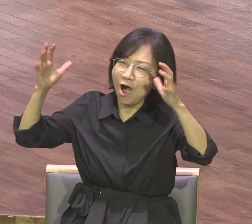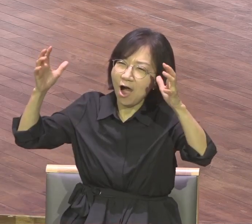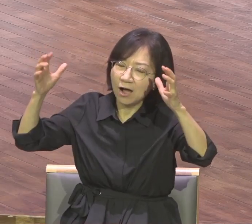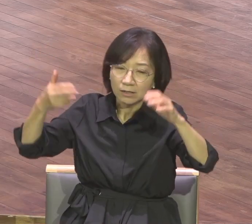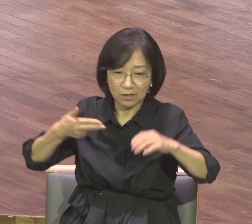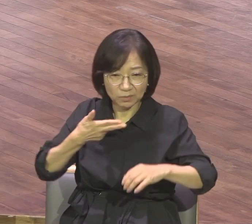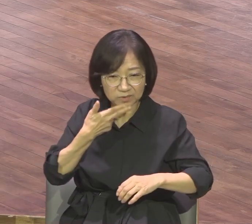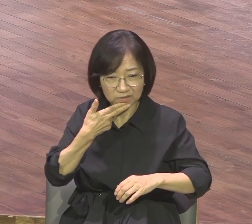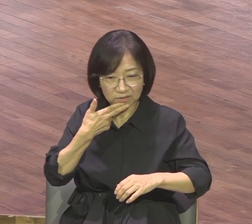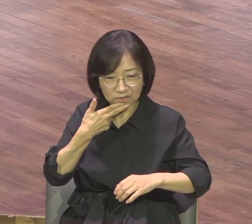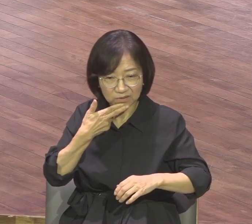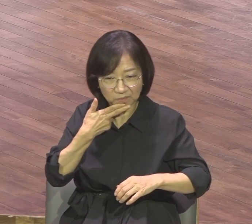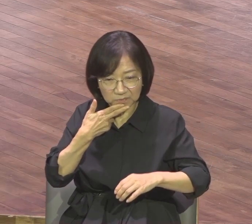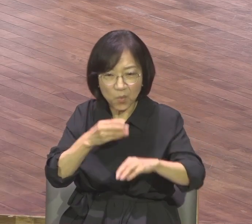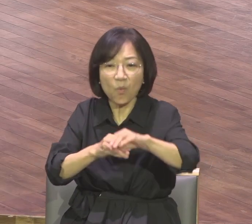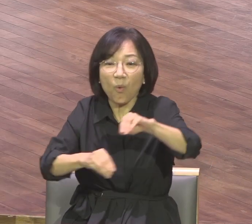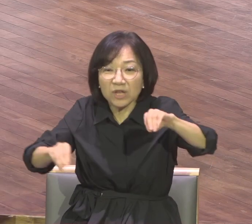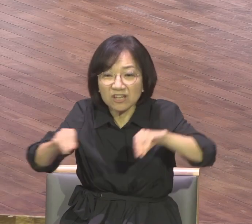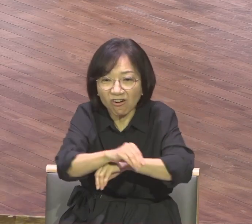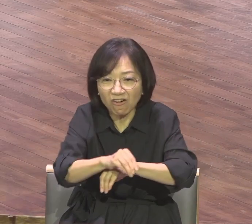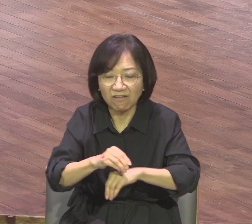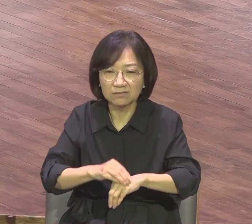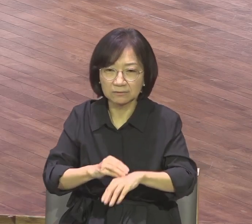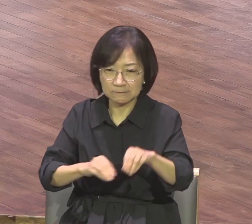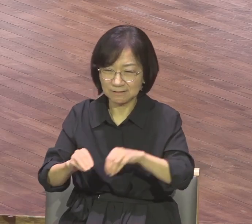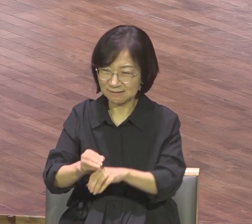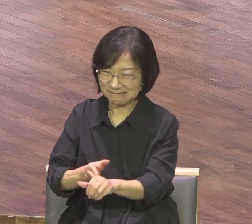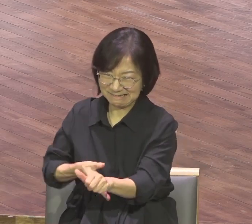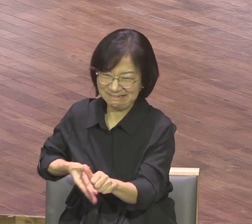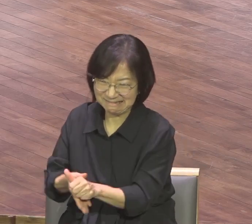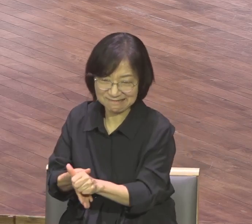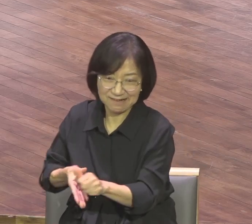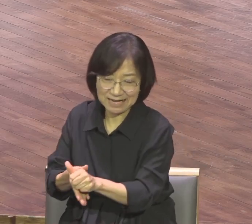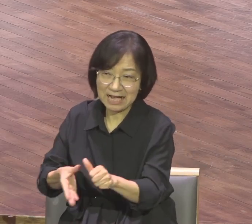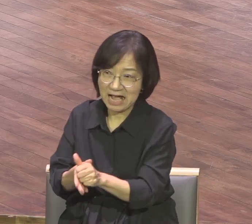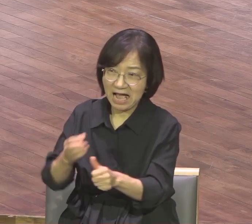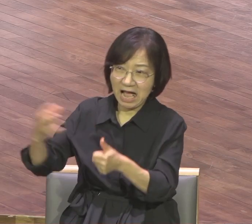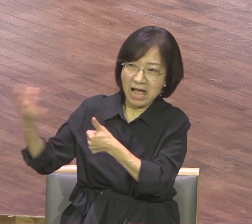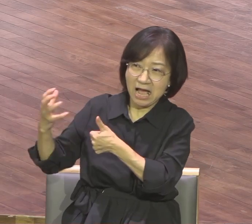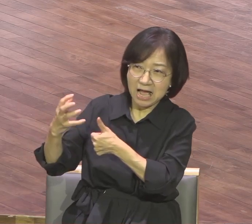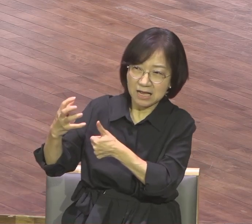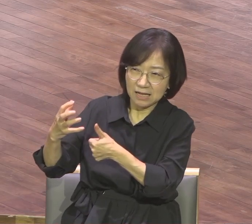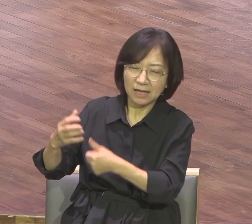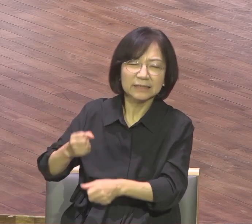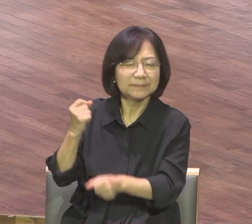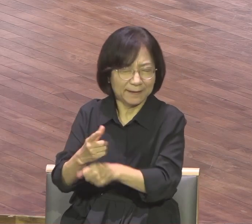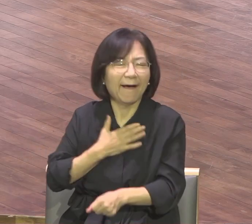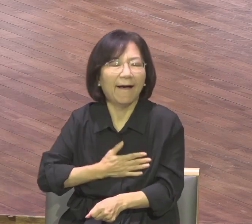아니라 정반대로 많은 환난과 핍박이 기다린다.